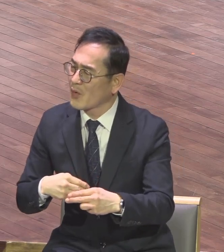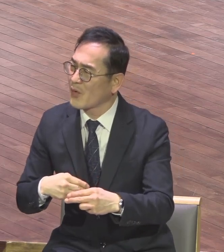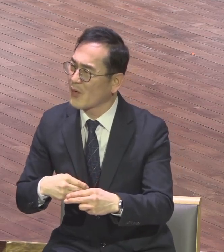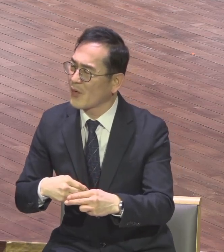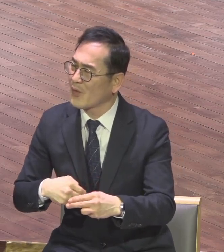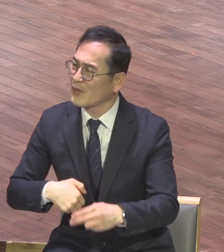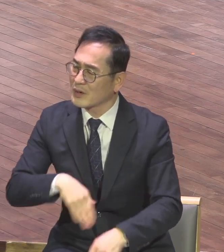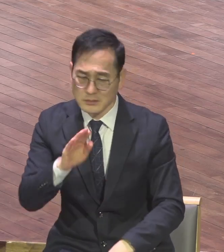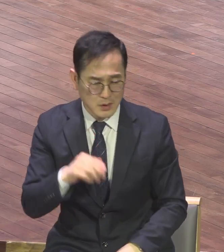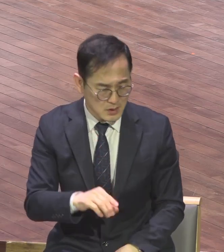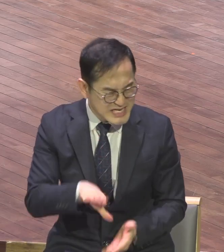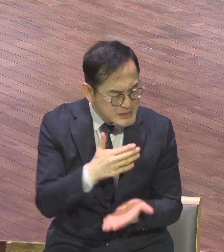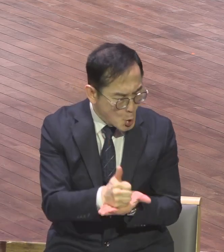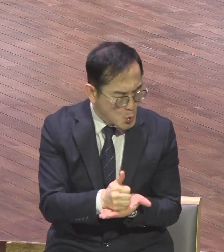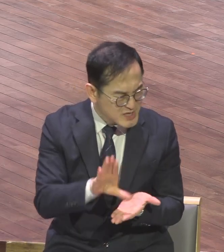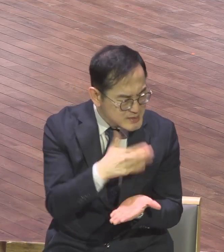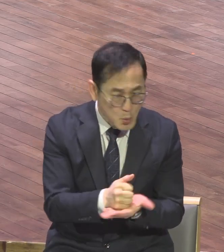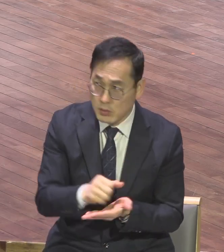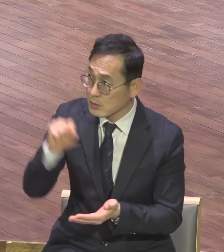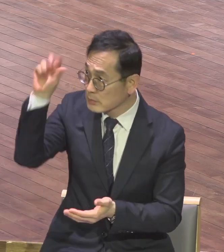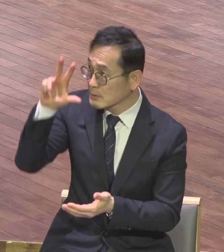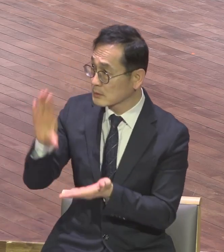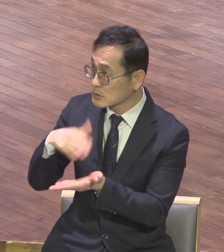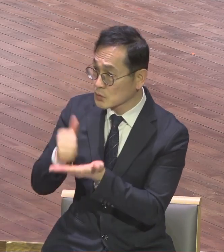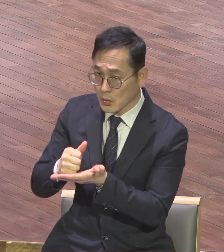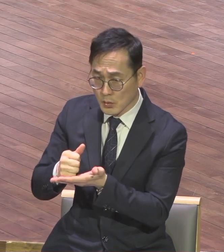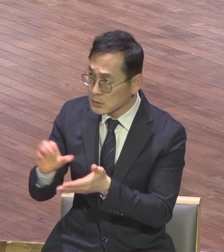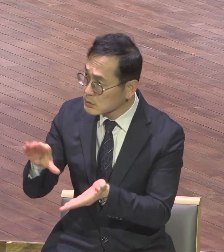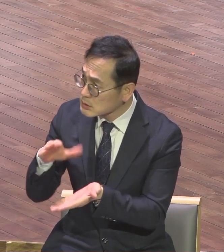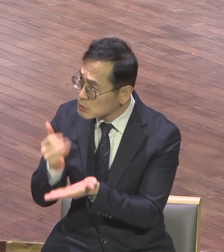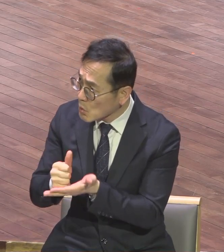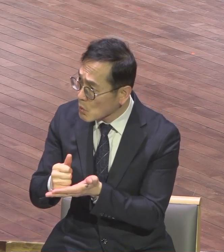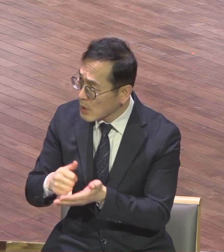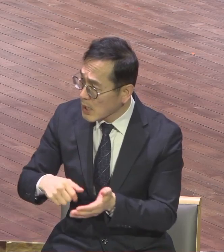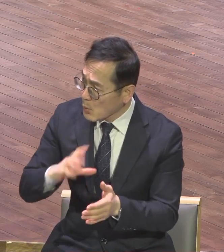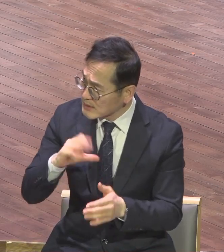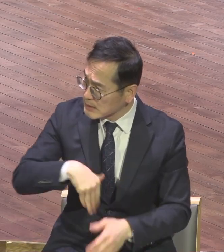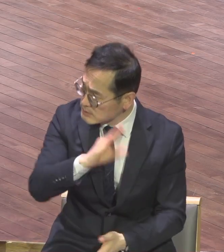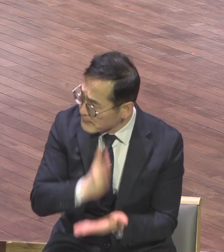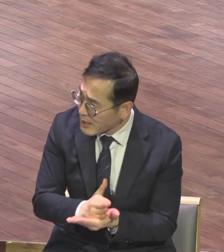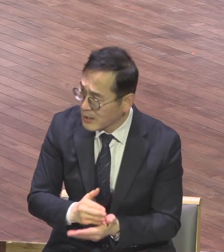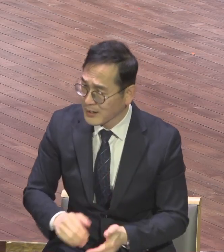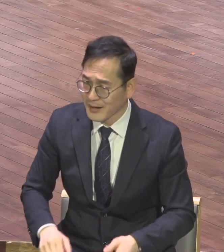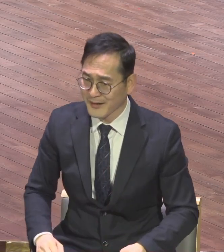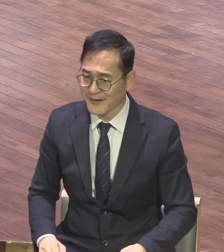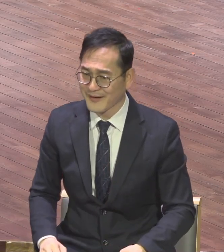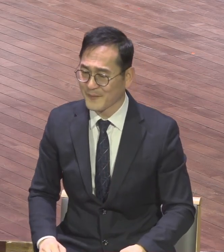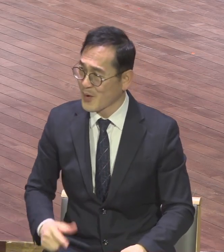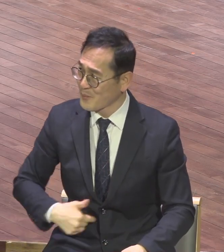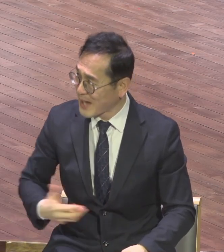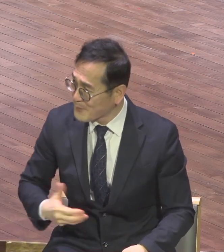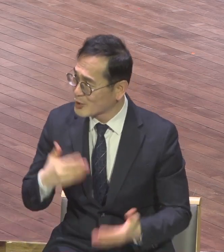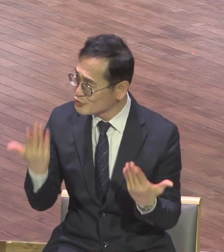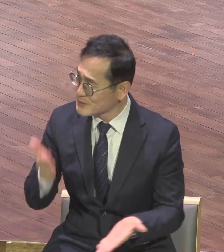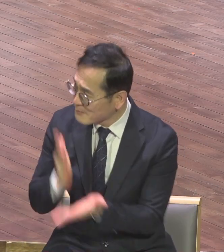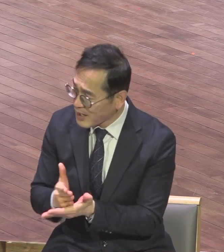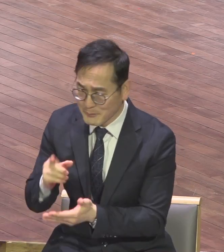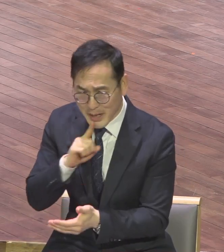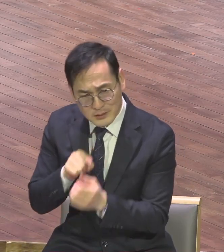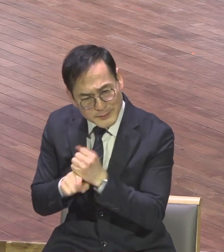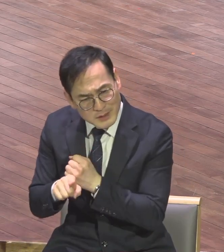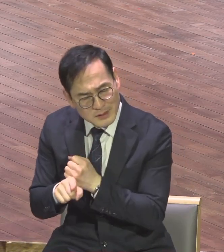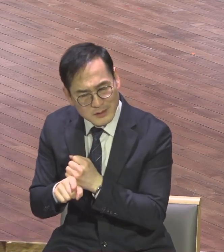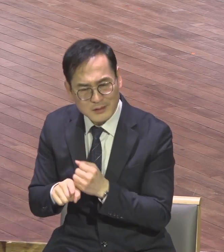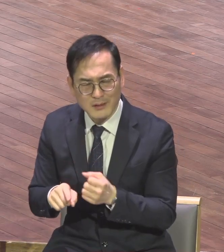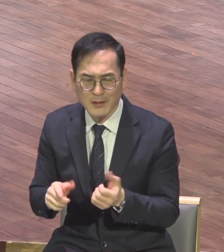뭐 입을 다물라는 말인가 말을 못하는 그런 분위기였습니다. 그러다 보니 더 궁금해요. 왜 이렇게